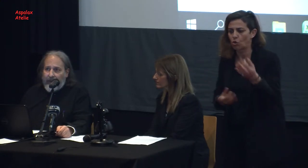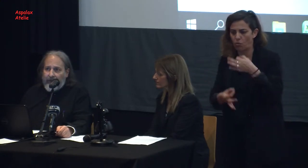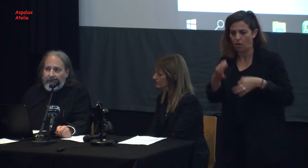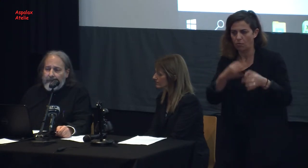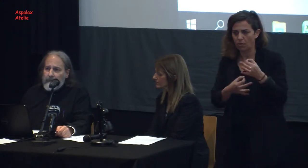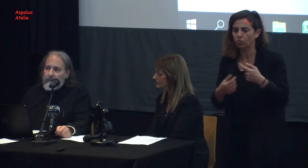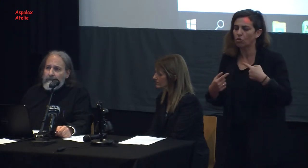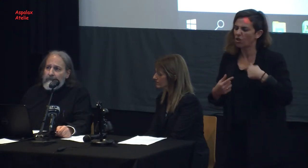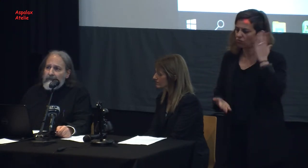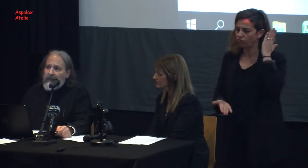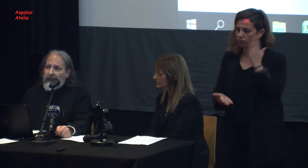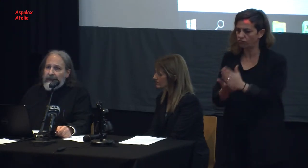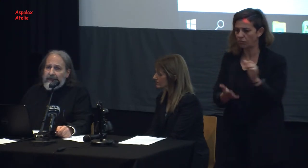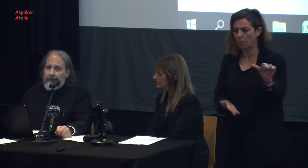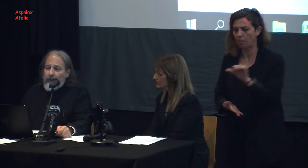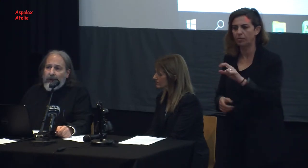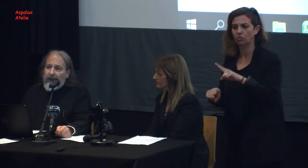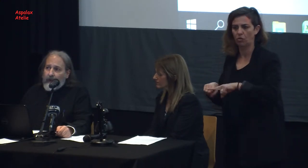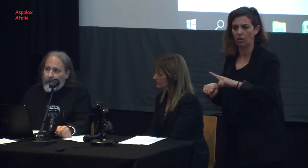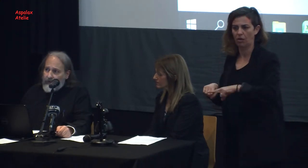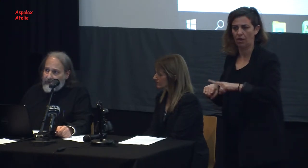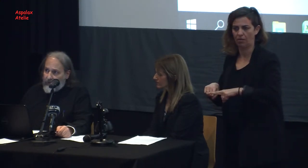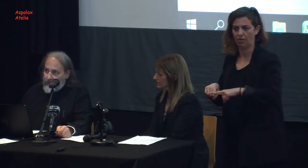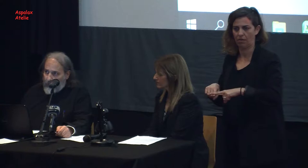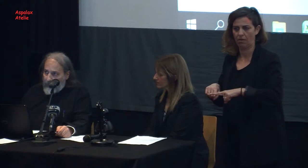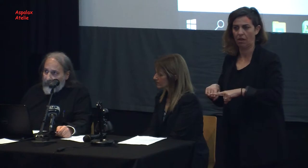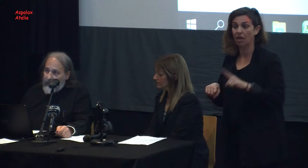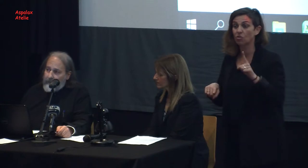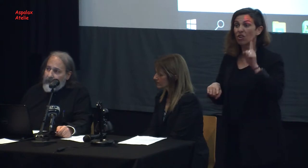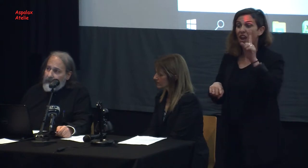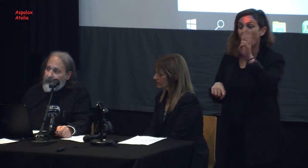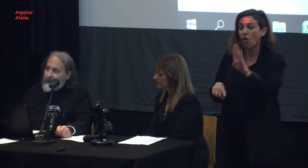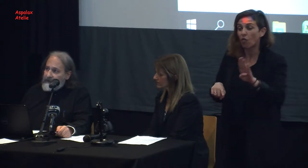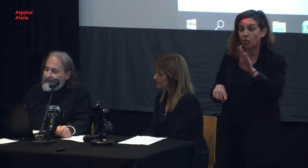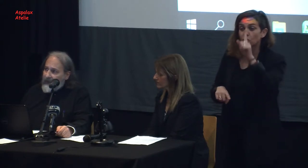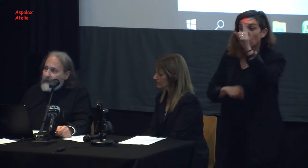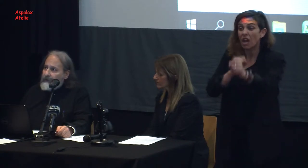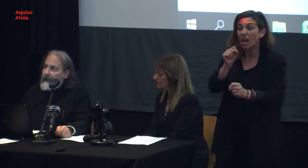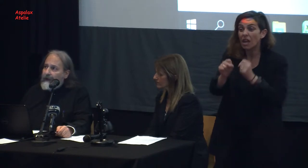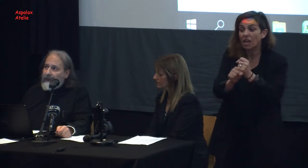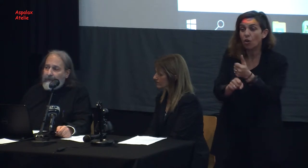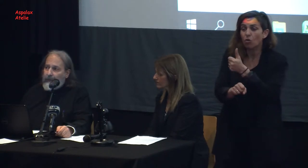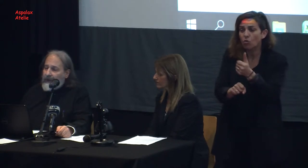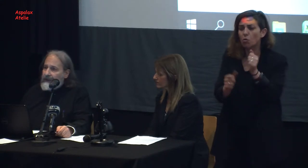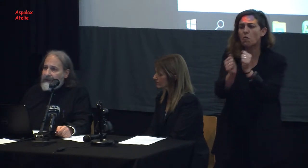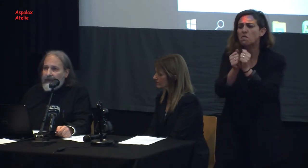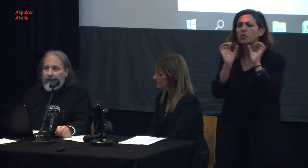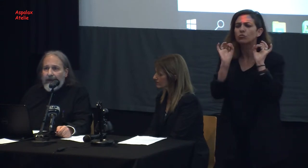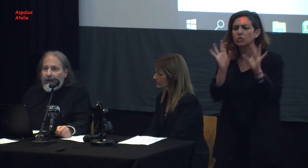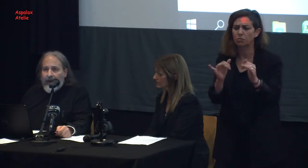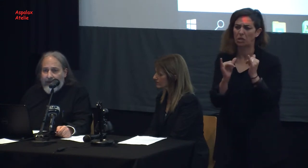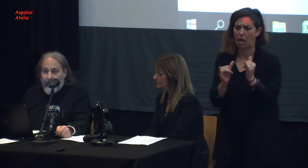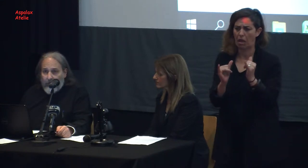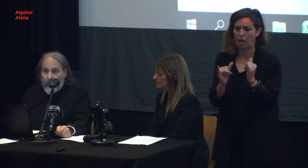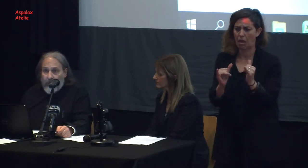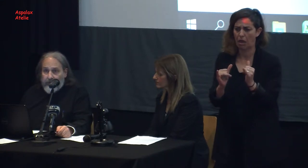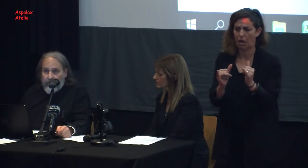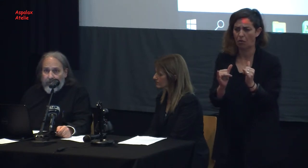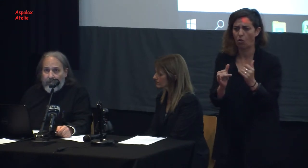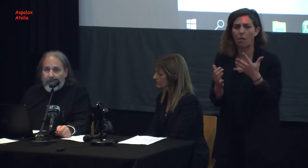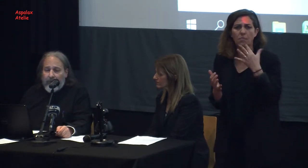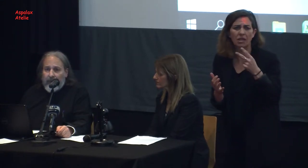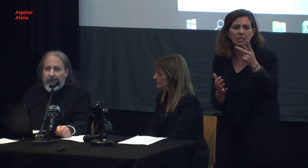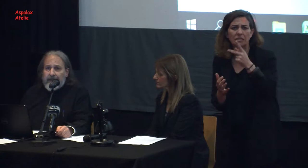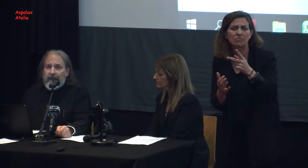στην Ελλάδα. Ήμασταν μόνο ένα χρόνο στη Βοστόνη, δεν είχαμε δημιουργήσει φίλους, δεν είχαμε δημιουργήσει ένα κοινωνικό